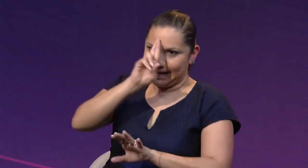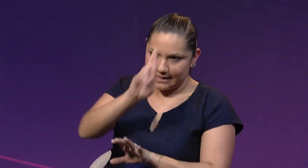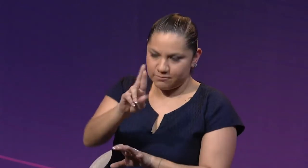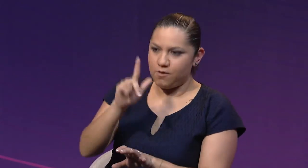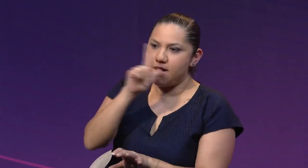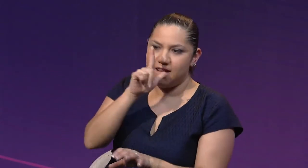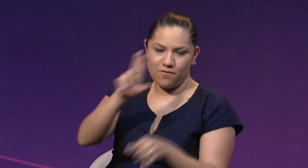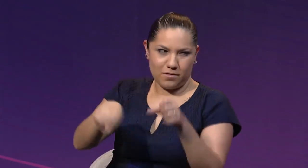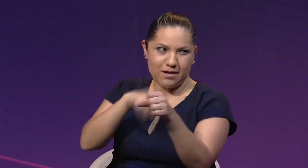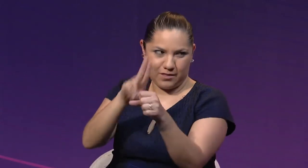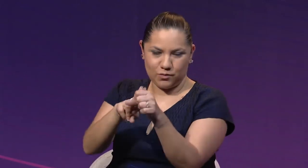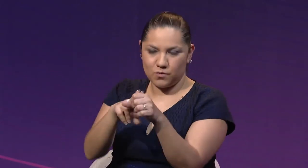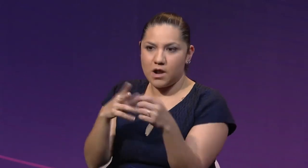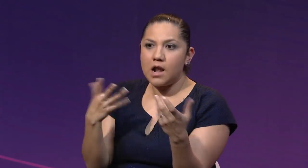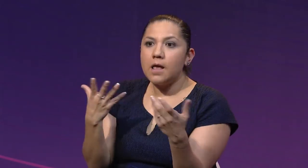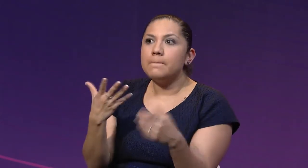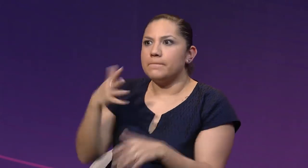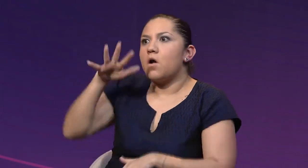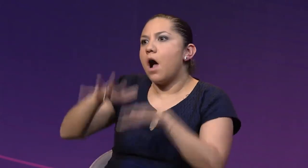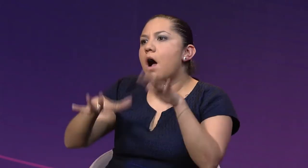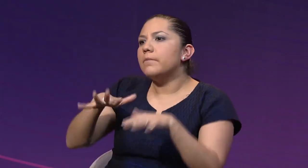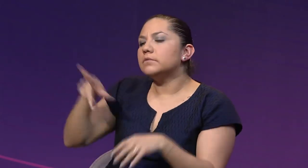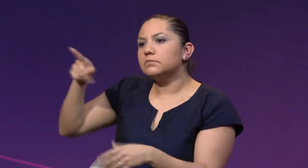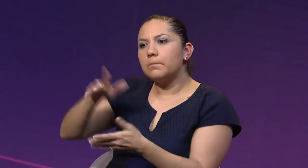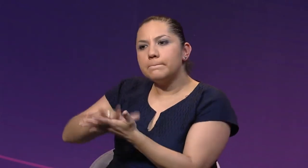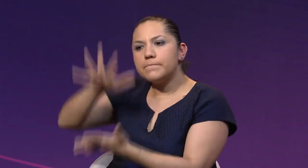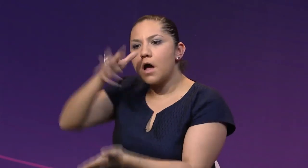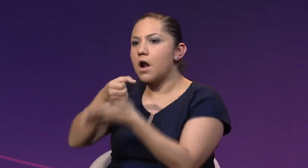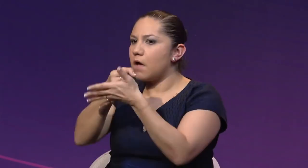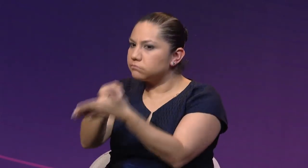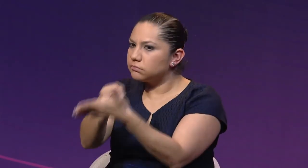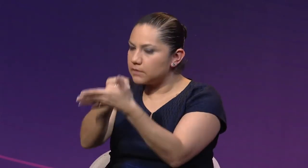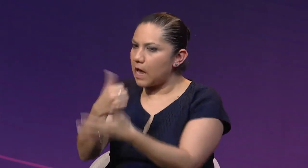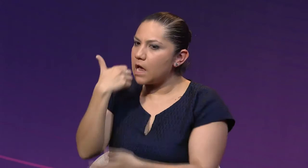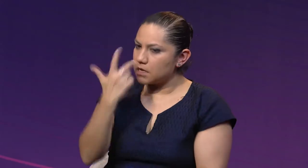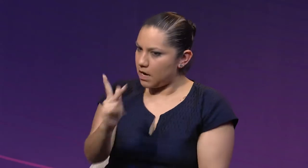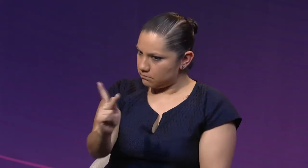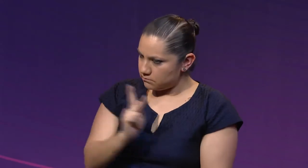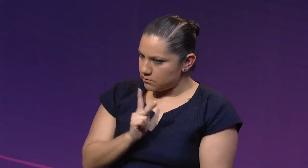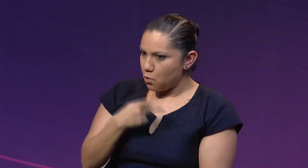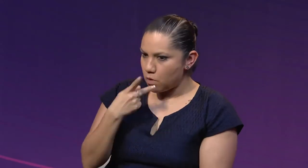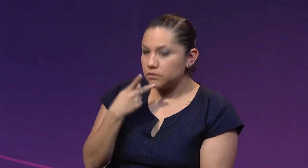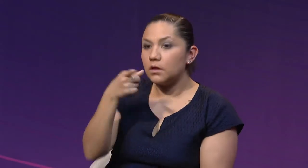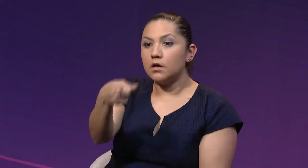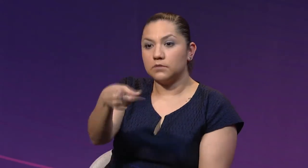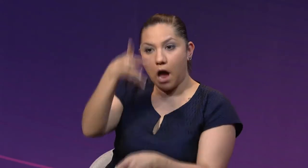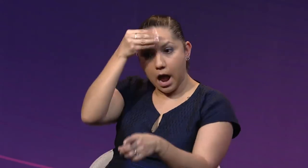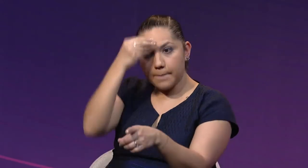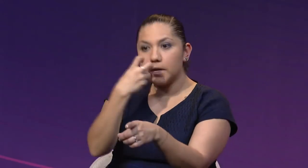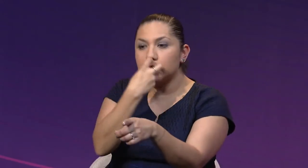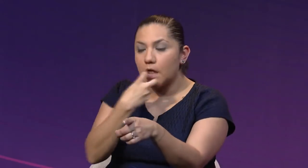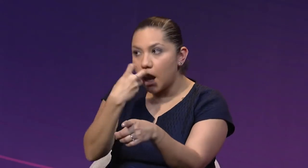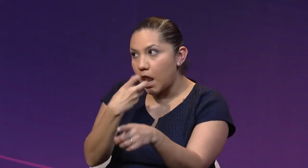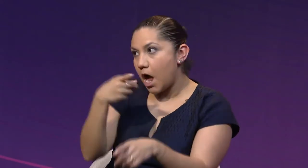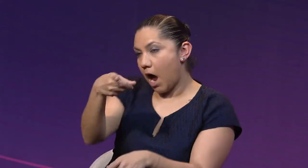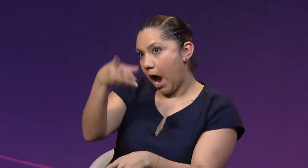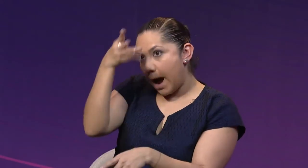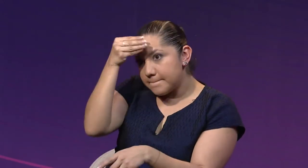no, y su lengua es visual, pero eso se tiene que respetar, ¿no? Entonces, sí se ha creado como esta lucha de decir,